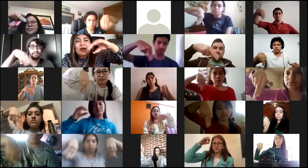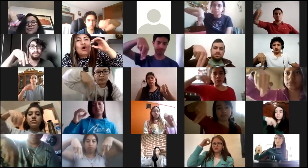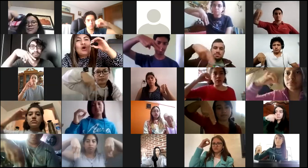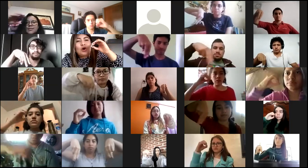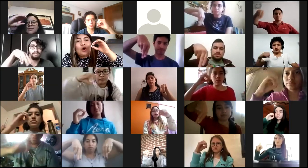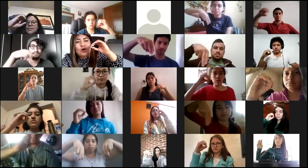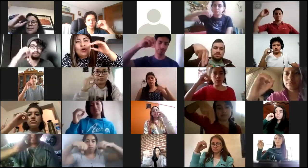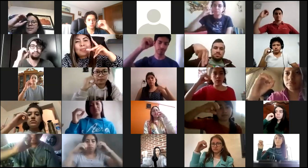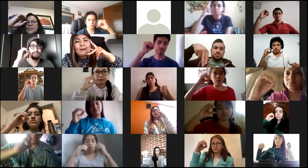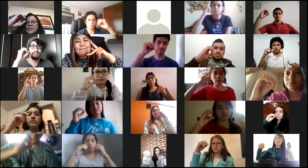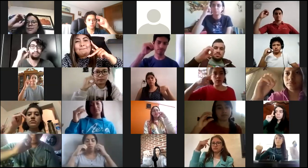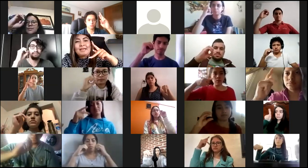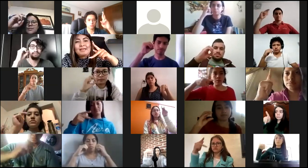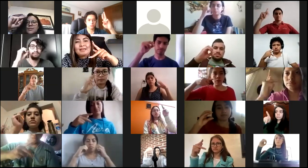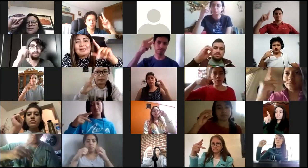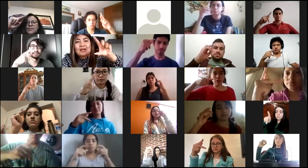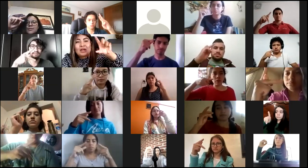O, P, Q,